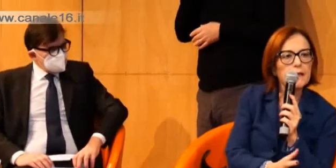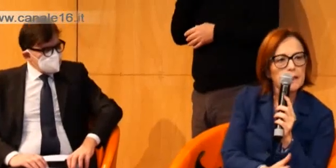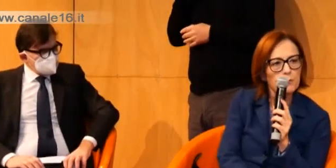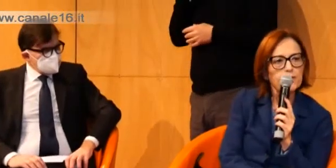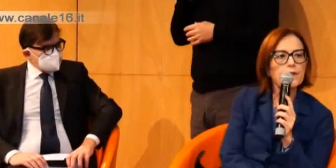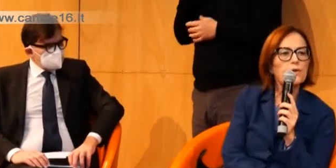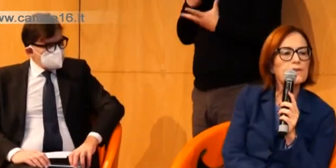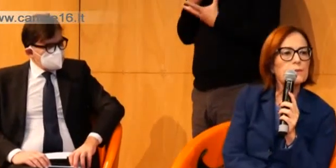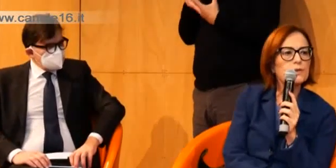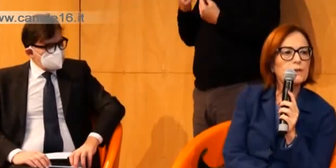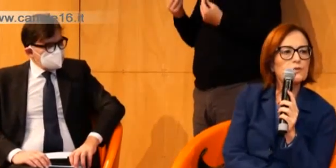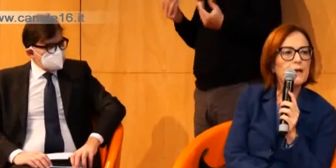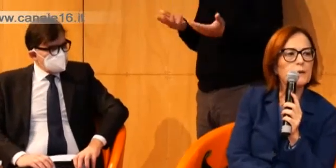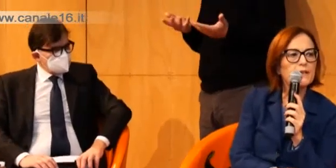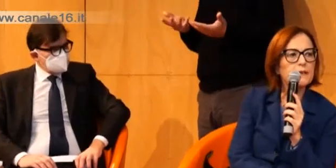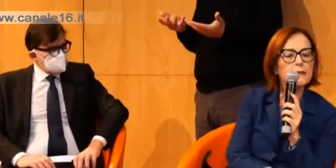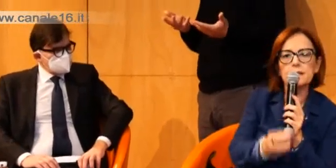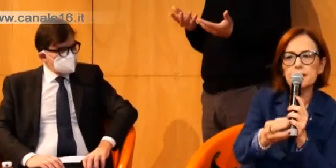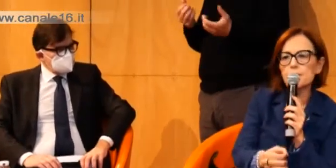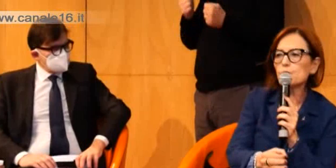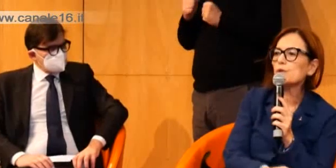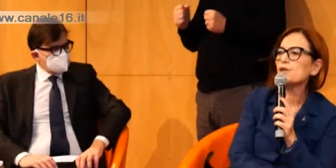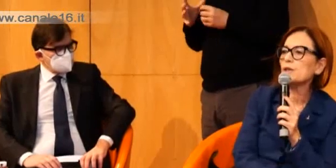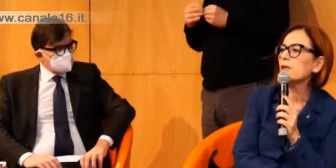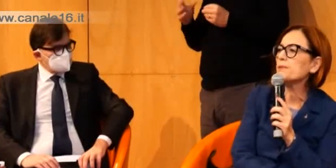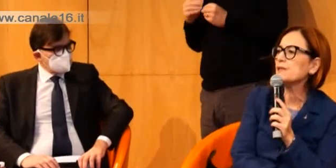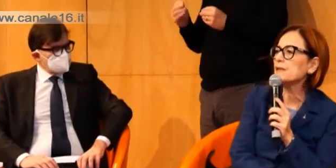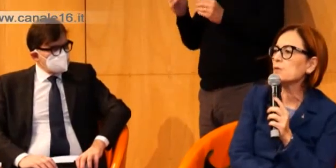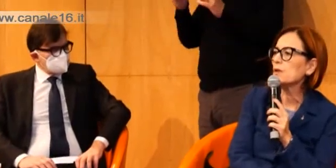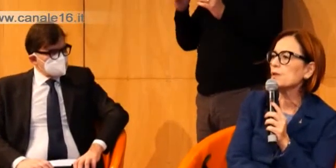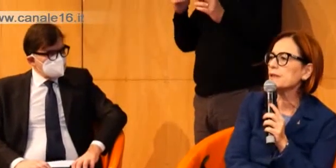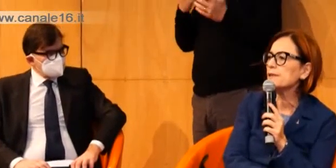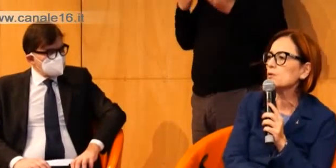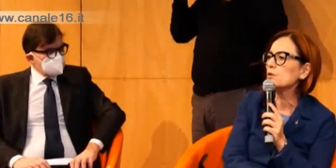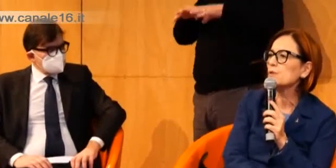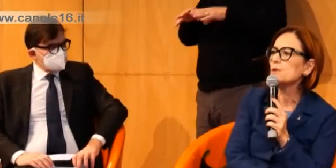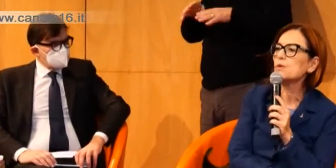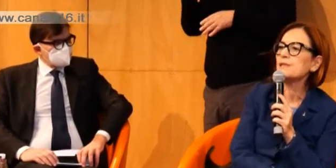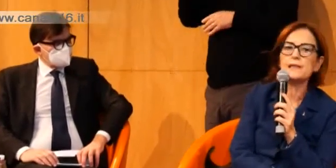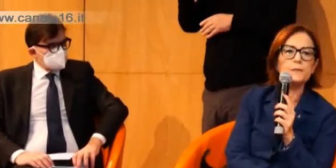tante sono le famiglie che ogni giorno si fanno carico di situazioni gravissime